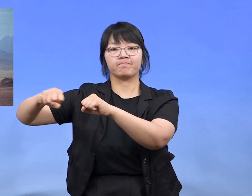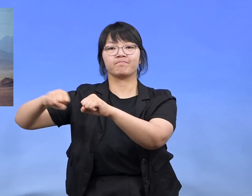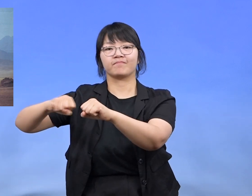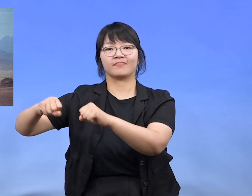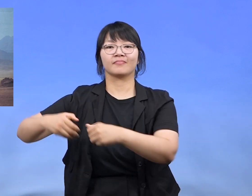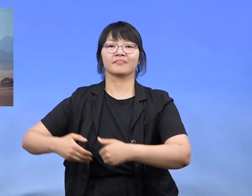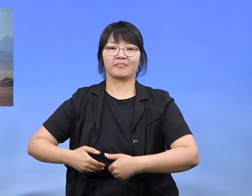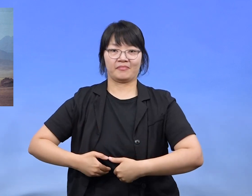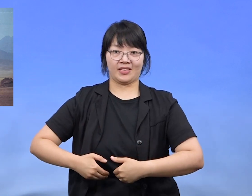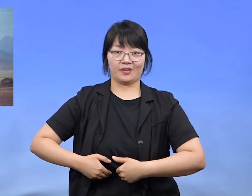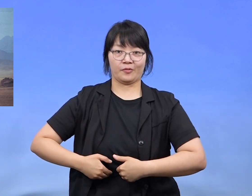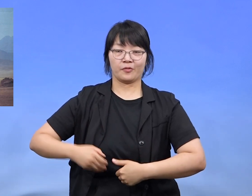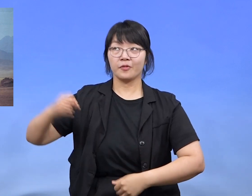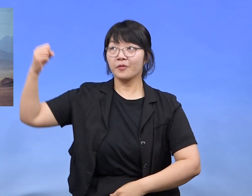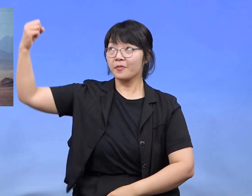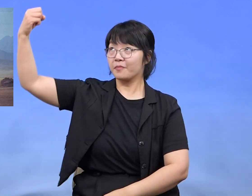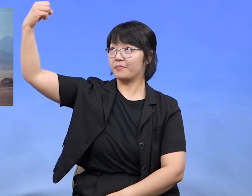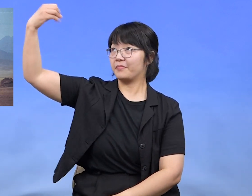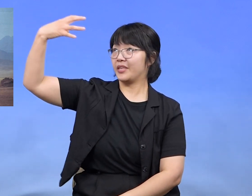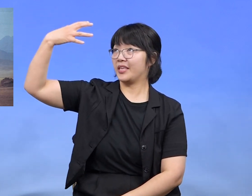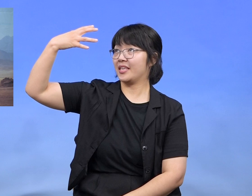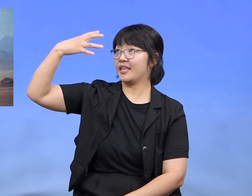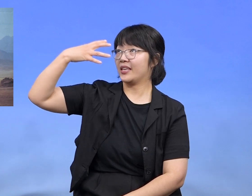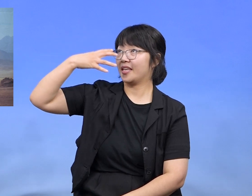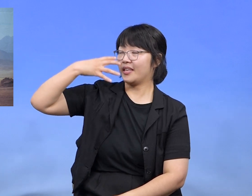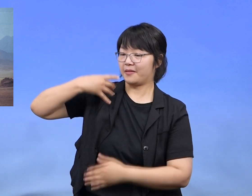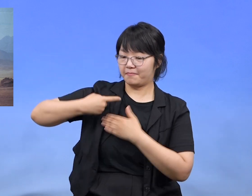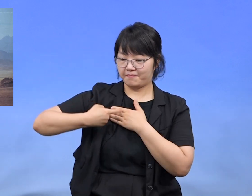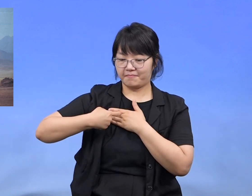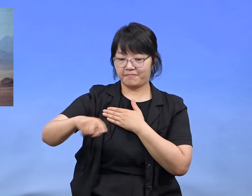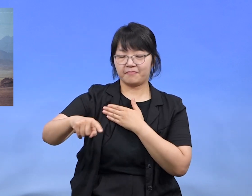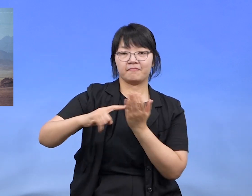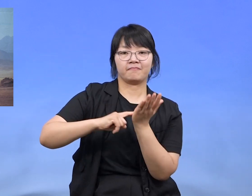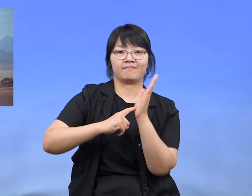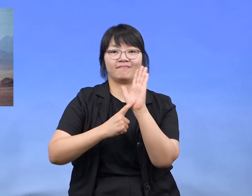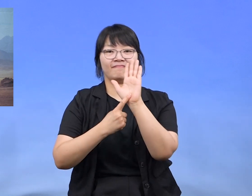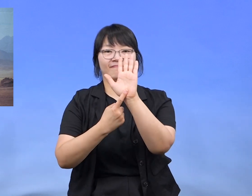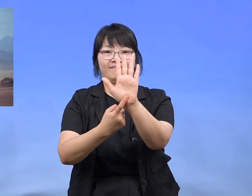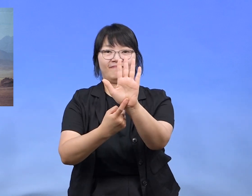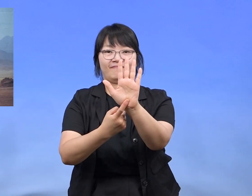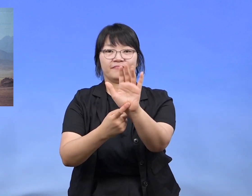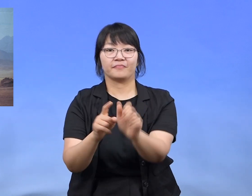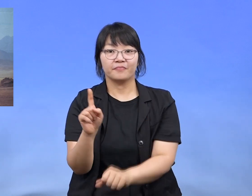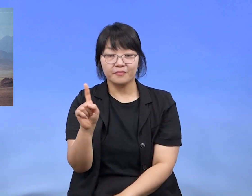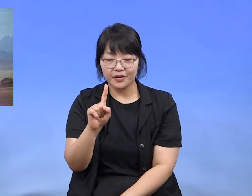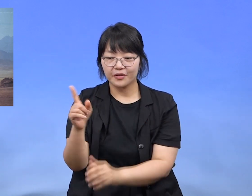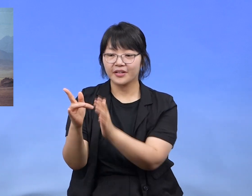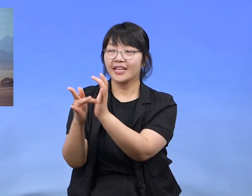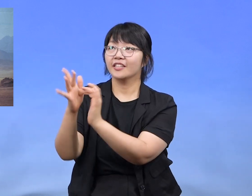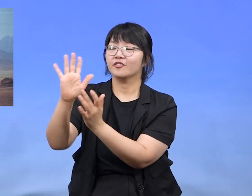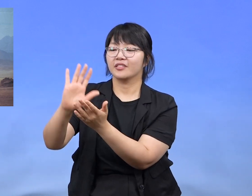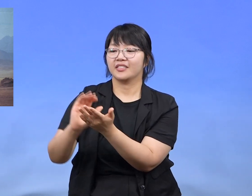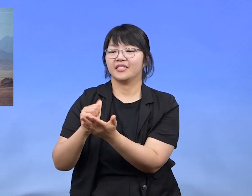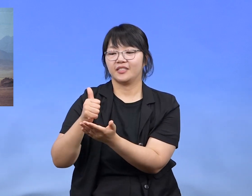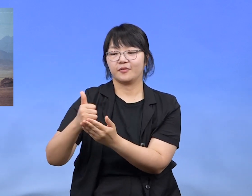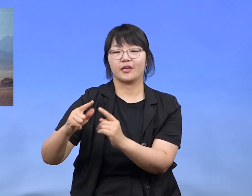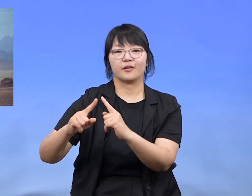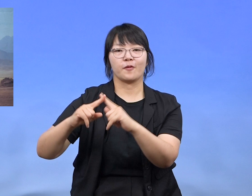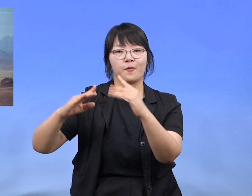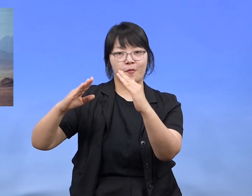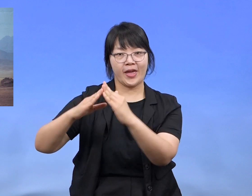받고 빛을 반사하는 공동체, 그것이 바로 예수 그리스도의 교회이어야 한다는 것입니다.